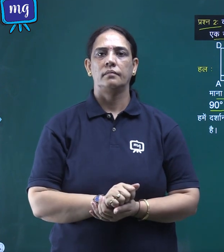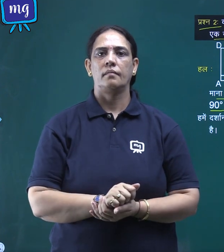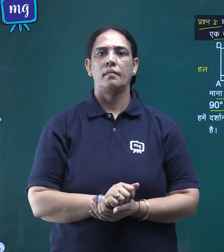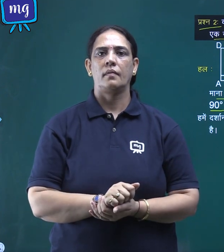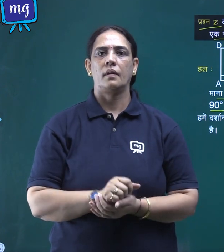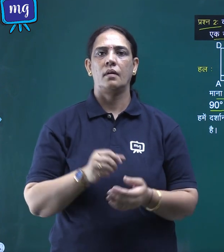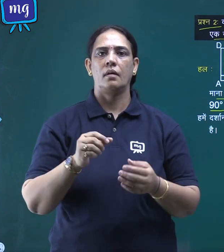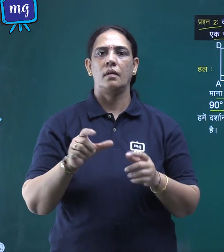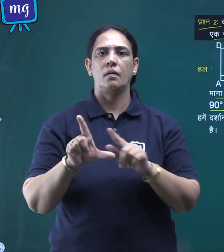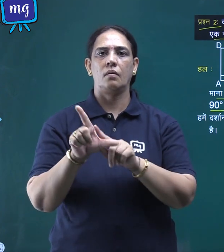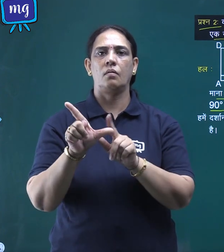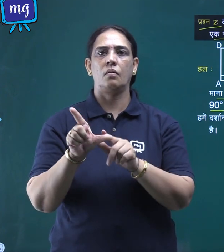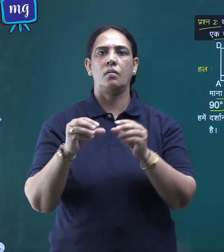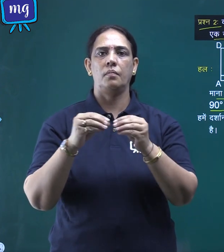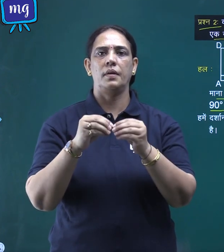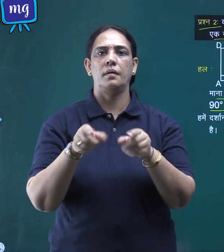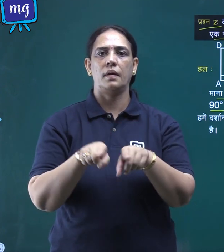कोण बी बराबर